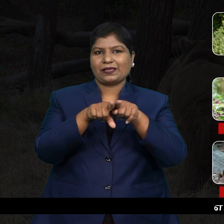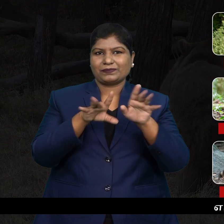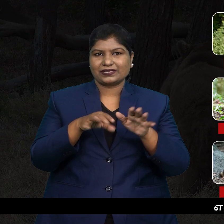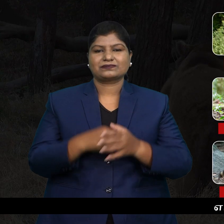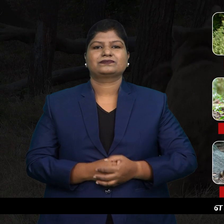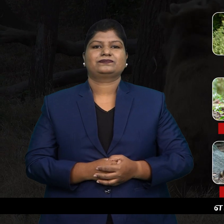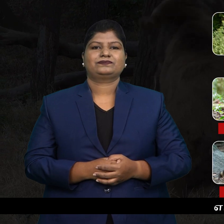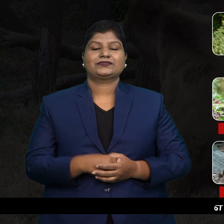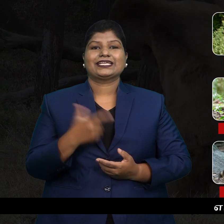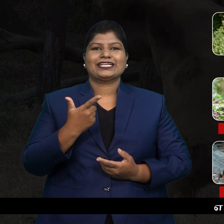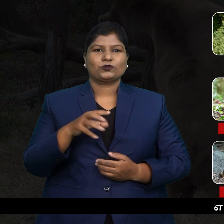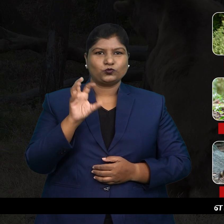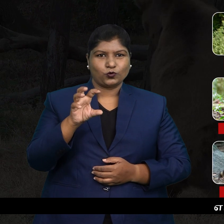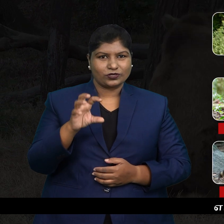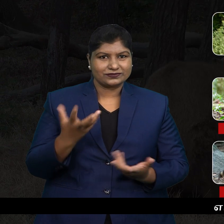எடுத்துக்காட்டு நாய்கள்,